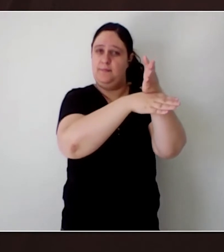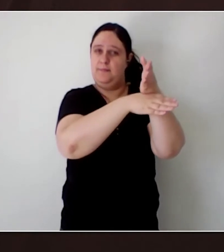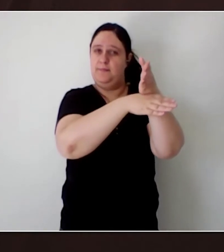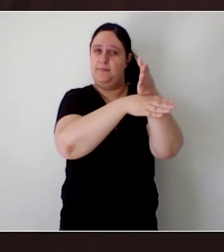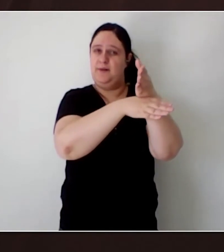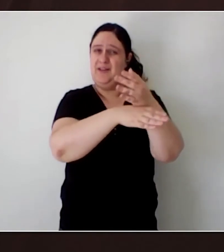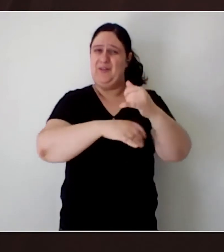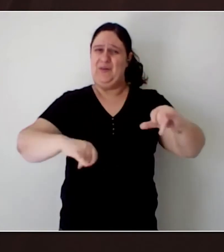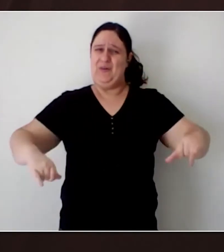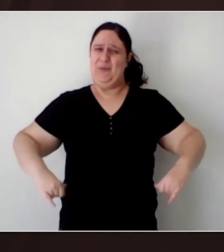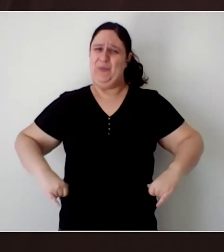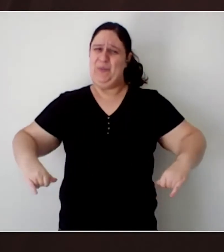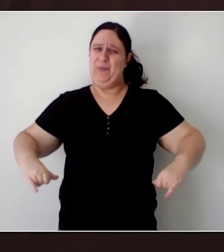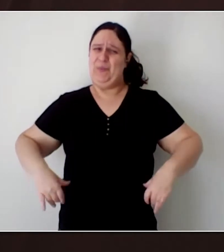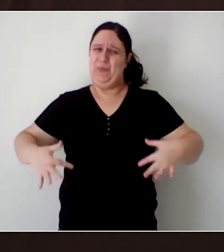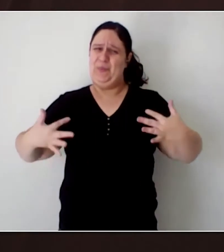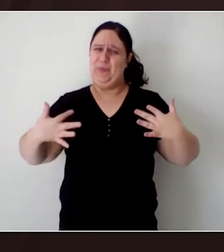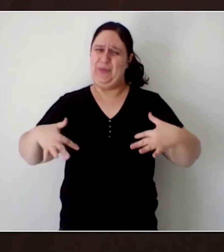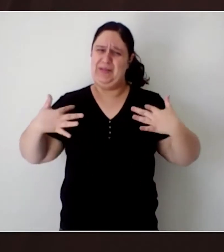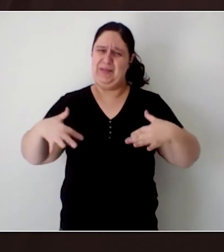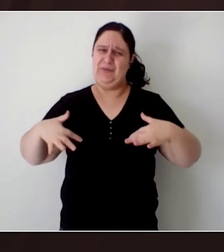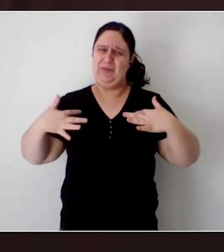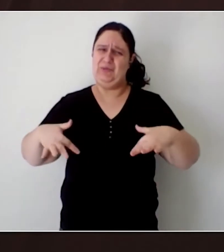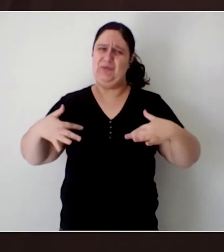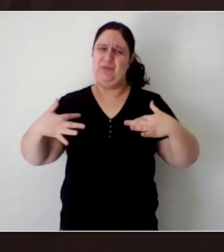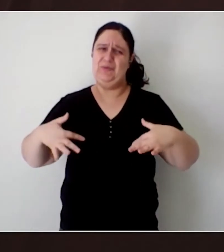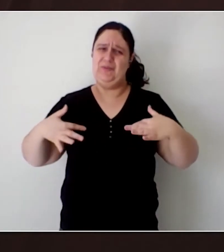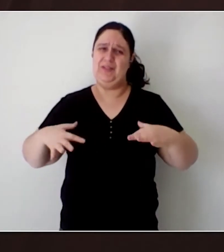né? Nas trevas